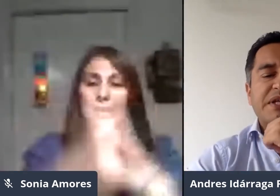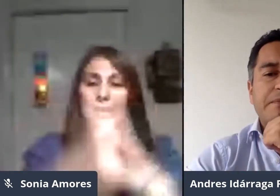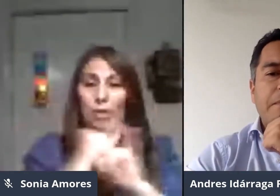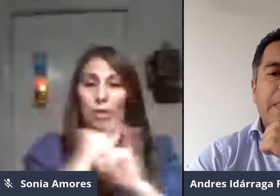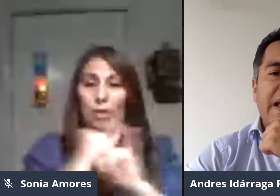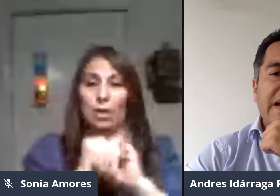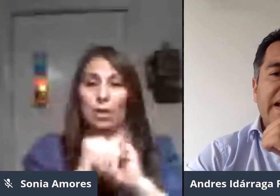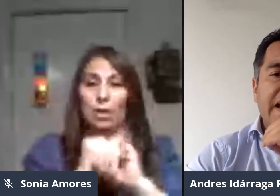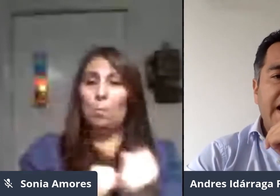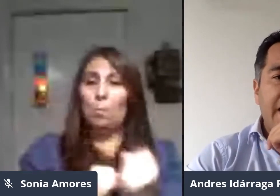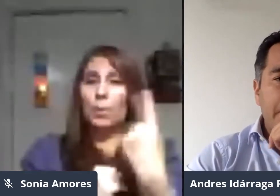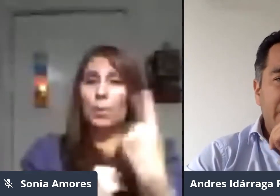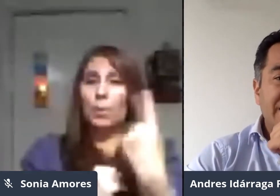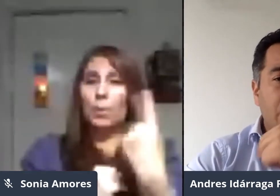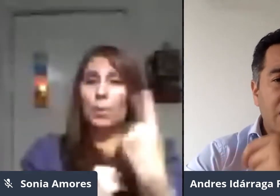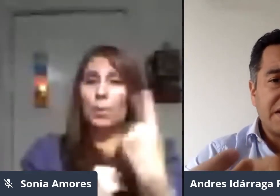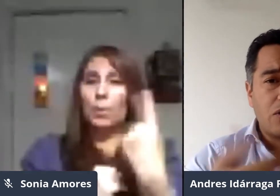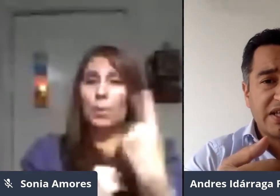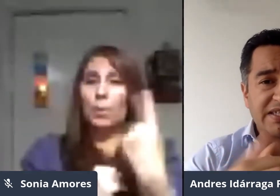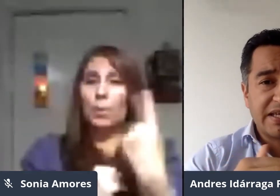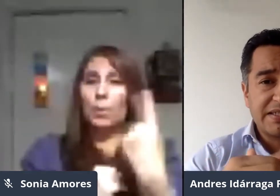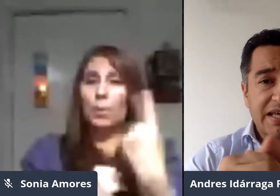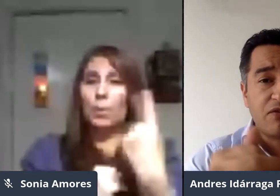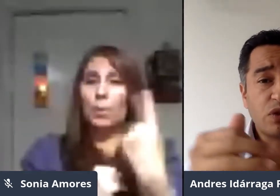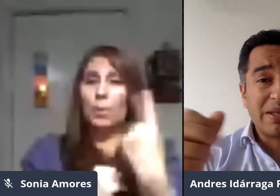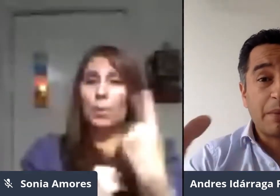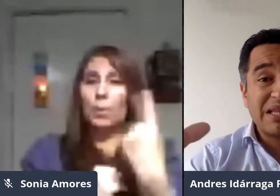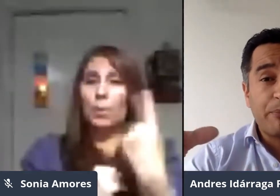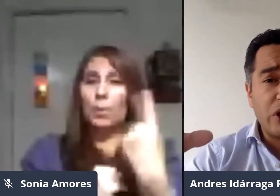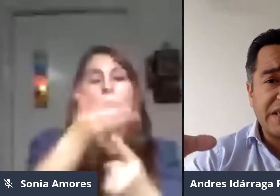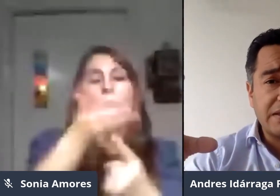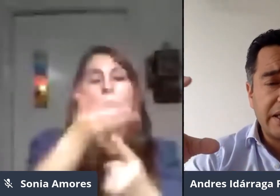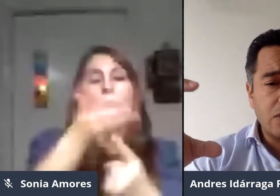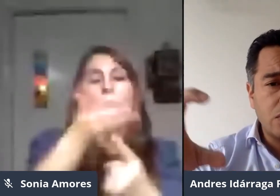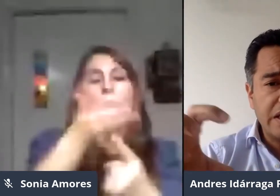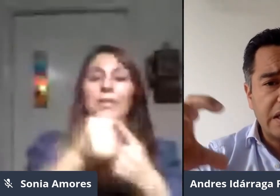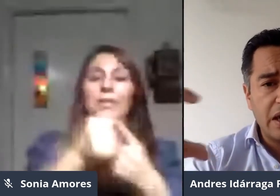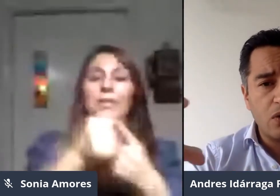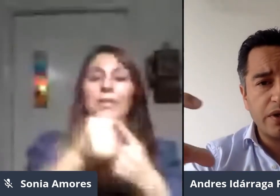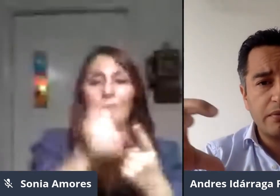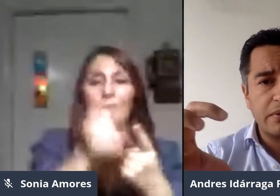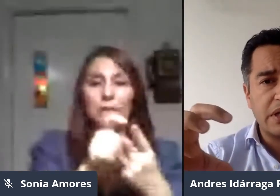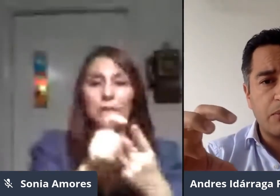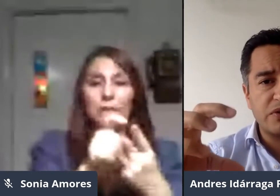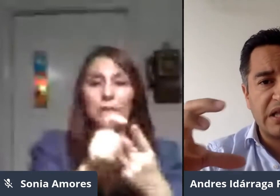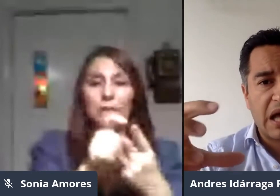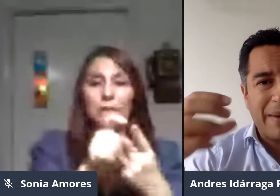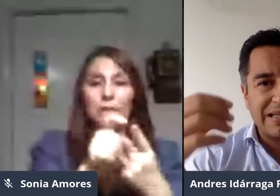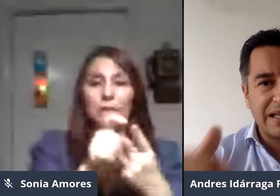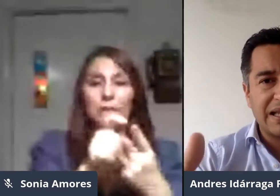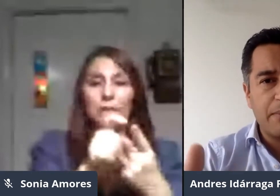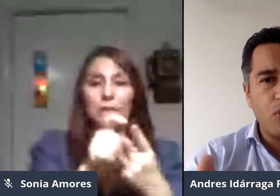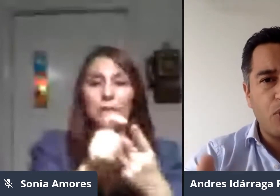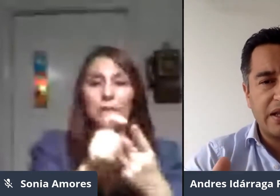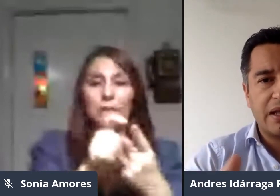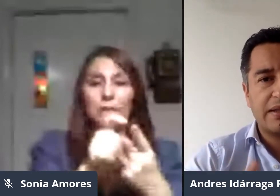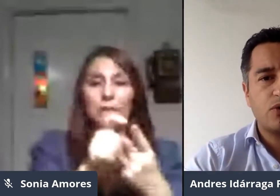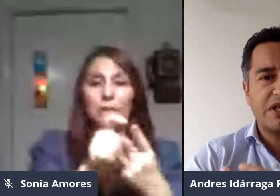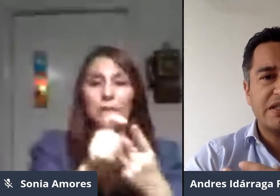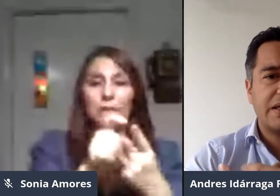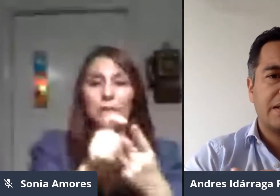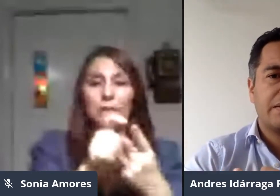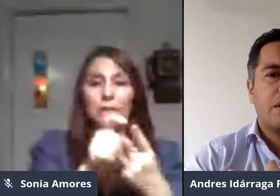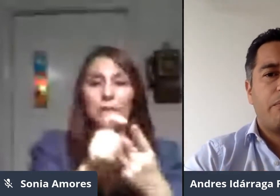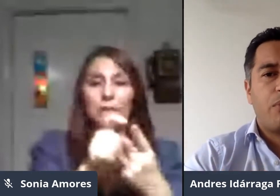mencionaba Schmitt, que era anterior al siglo XVI, que era fundamentalmente policéntrico y que hoy, digamos, a partir de la